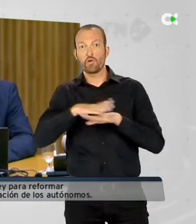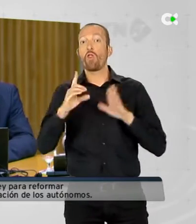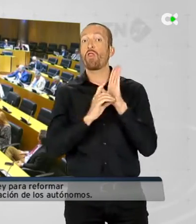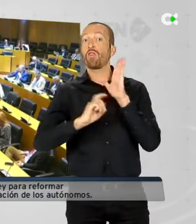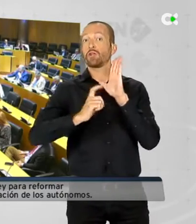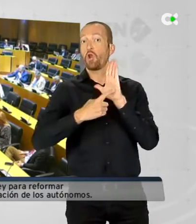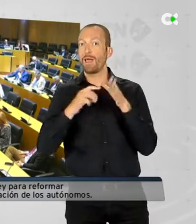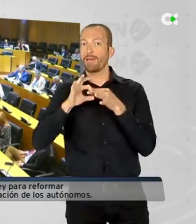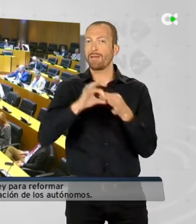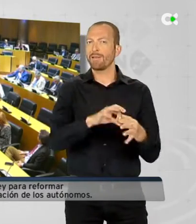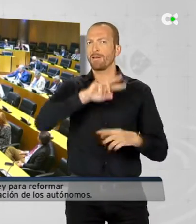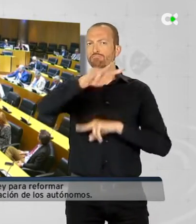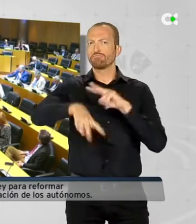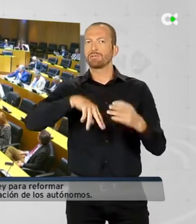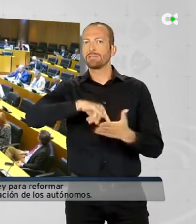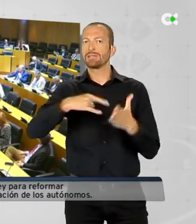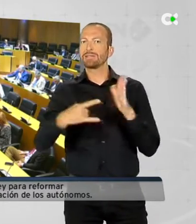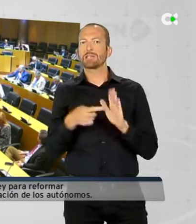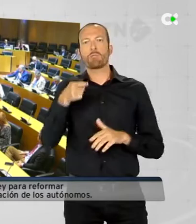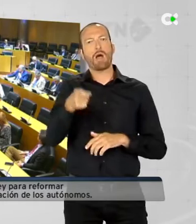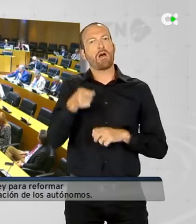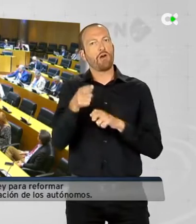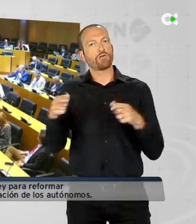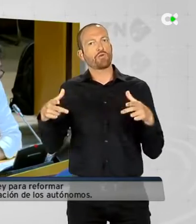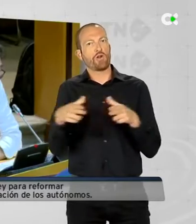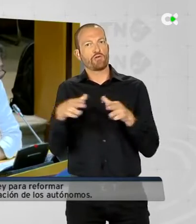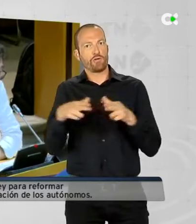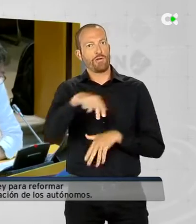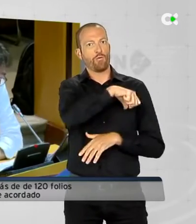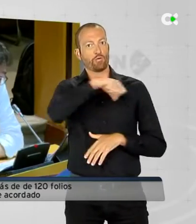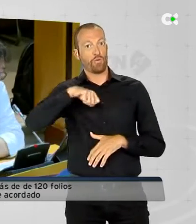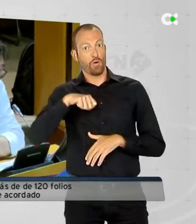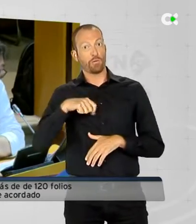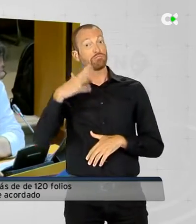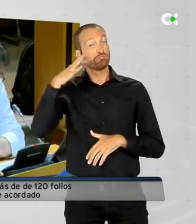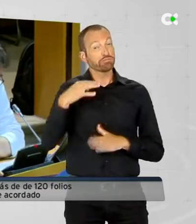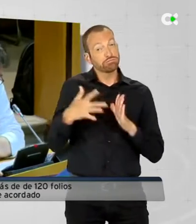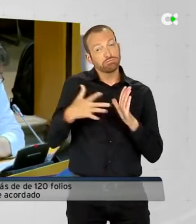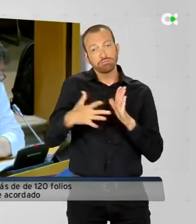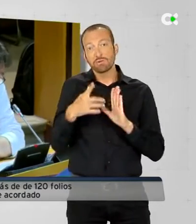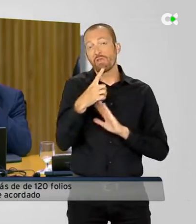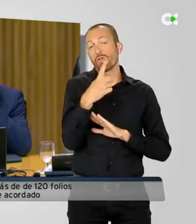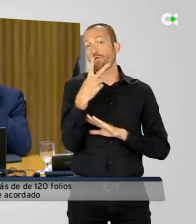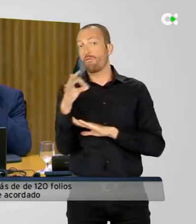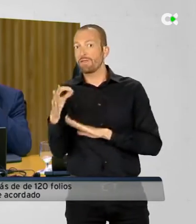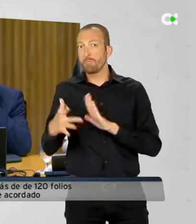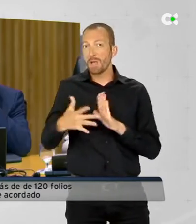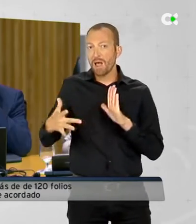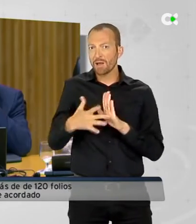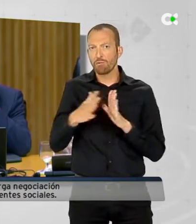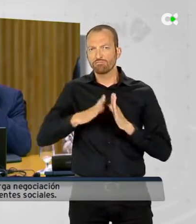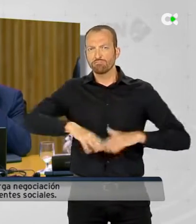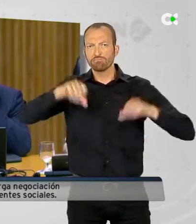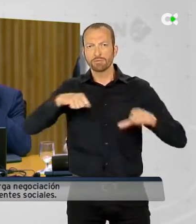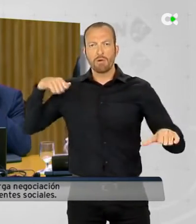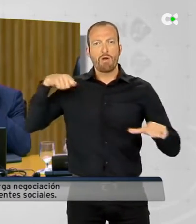decreto ley para reformar el sistema de cotización de los autónomos. Un texto de más de 120 folios que se acordó tras una